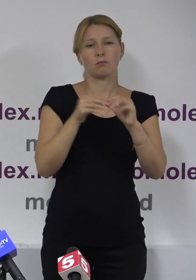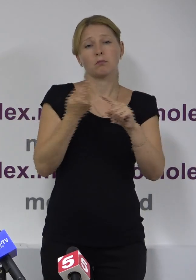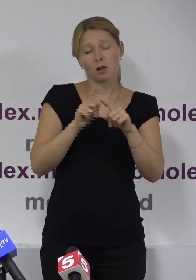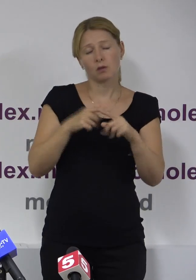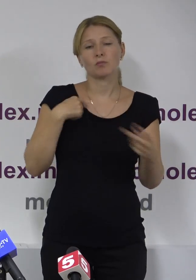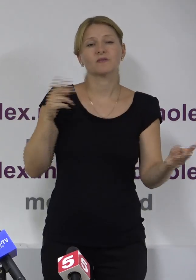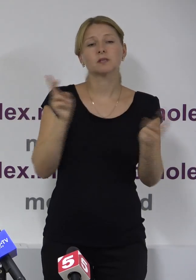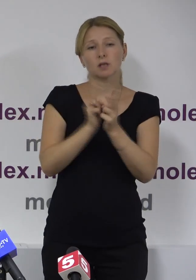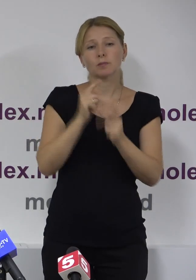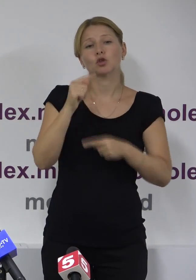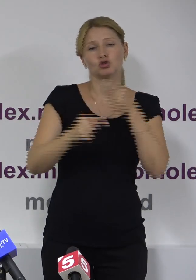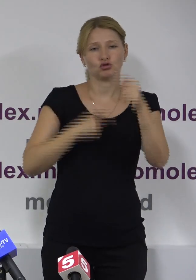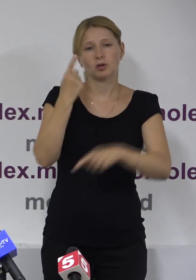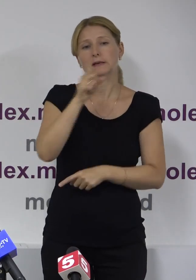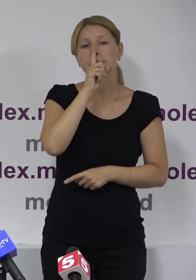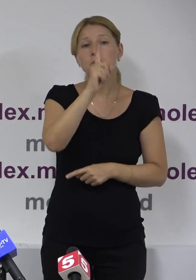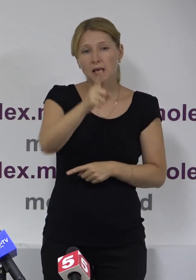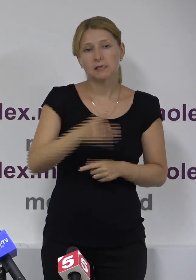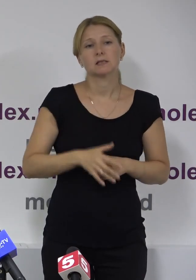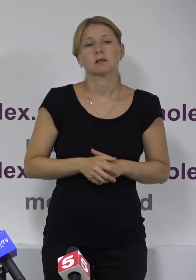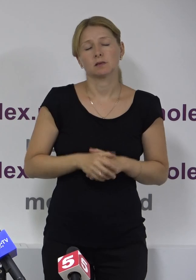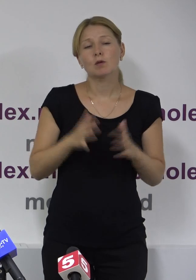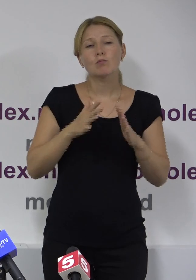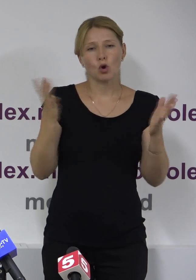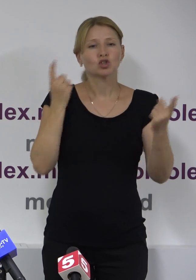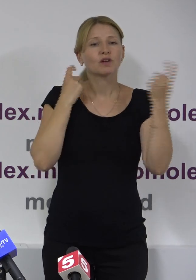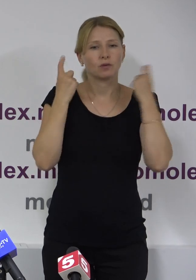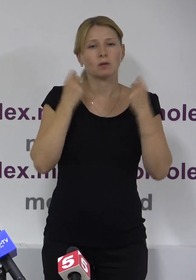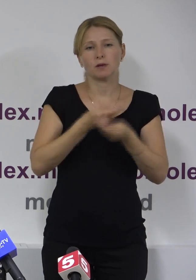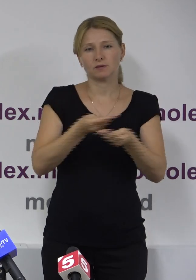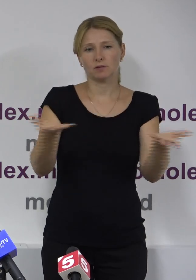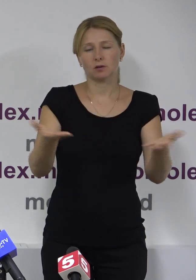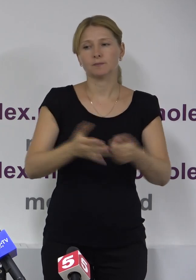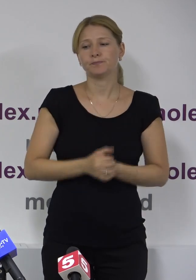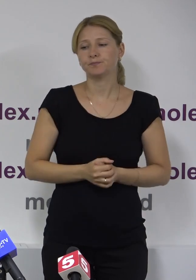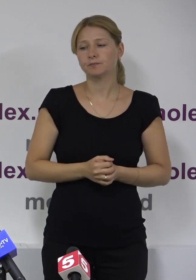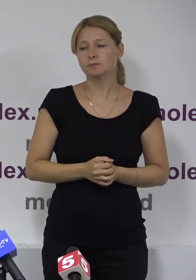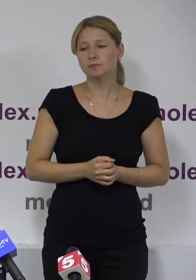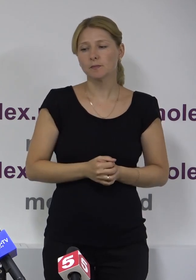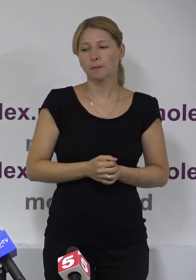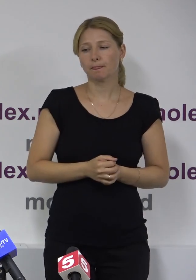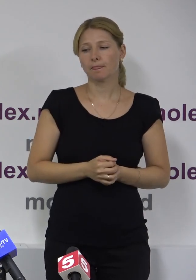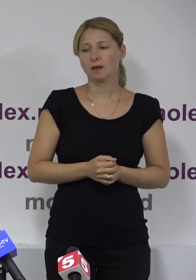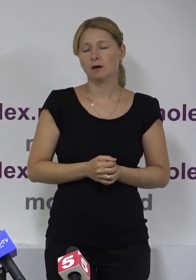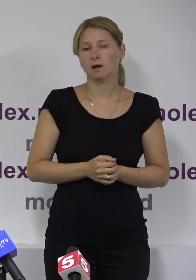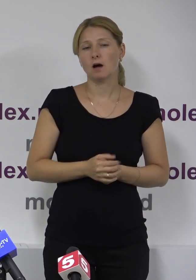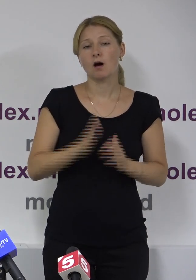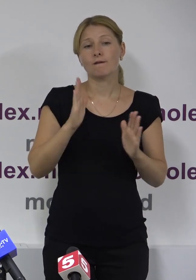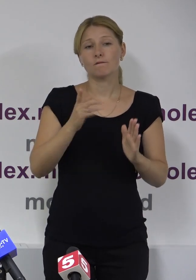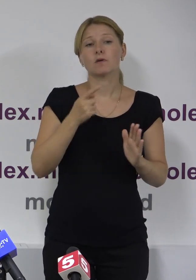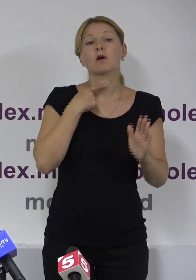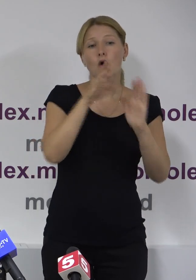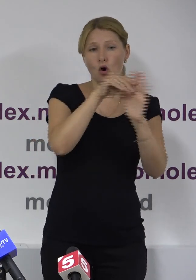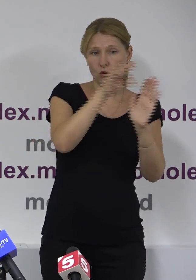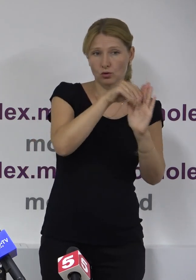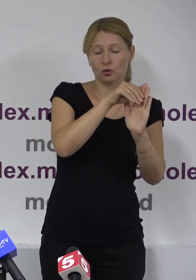vedea abia peste o lună cu întreaga informație la acest subiect. Ulterior, în campania electorală